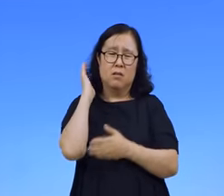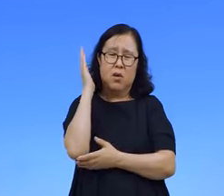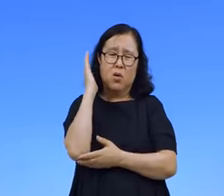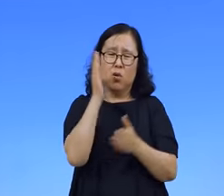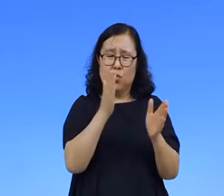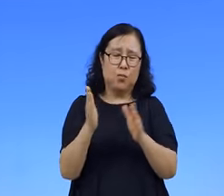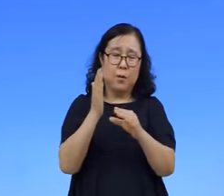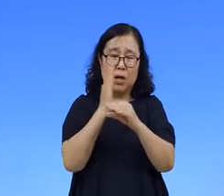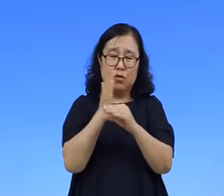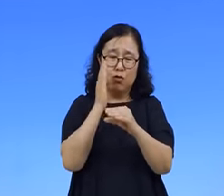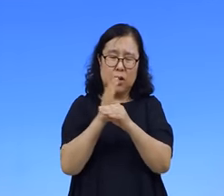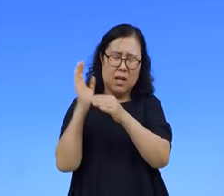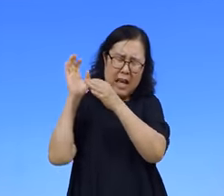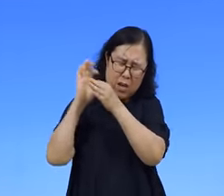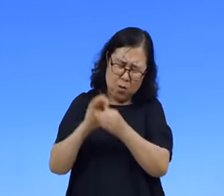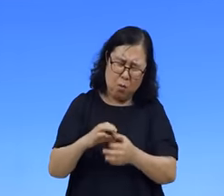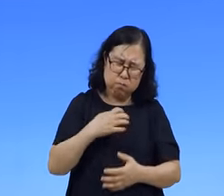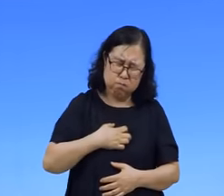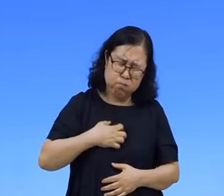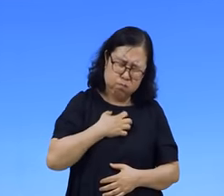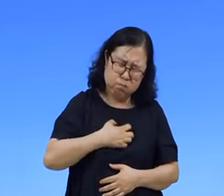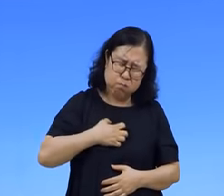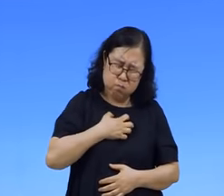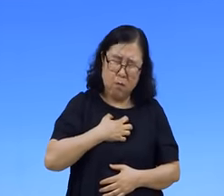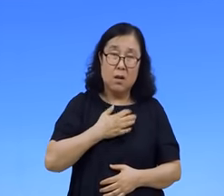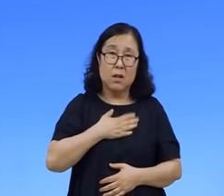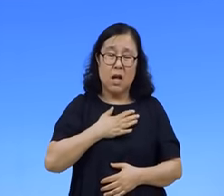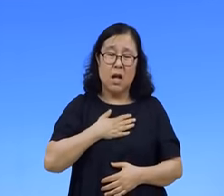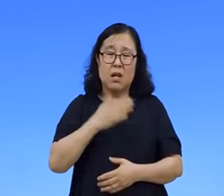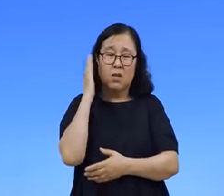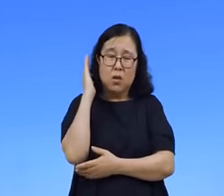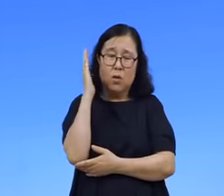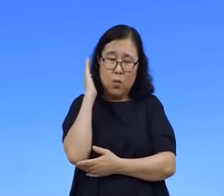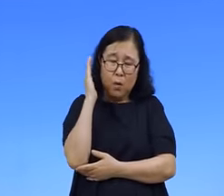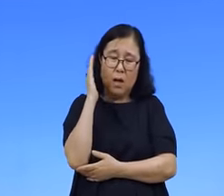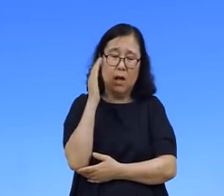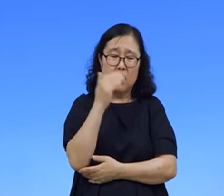설교 준비하는 내내 너무 괴로운 거예요. 이 설교를 자격이 있나